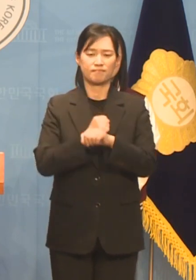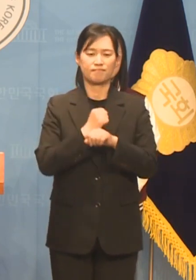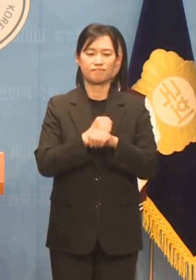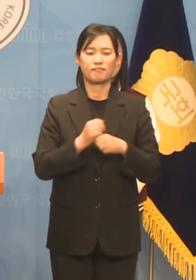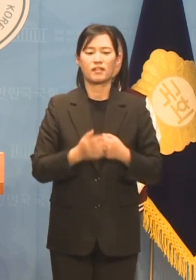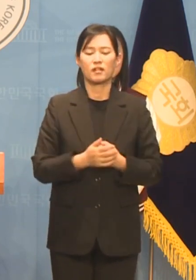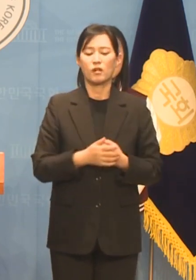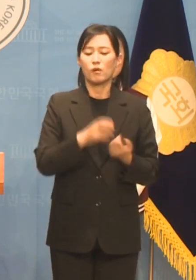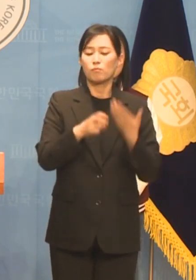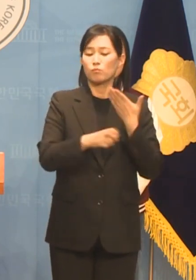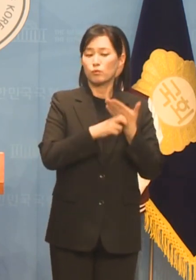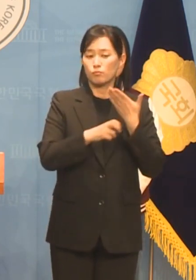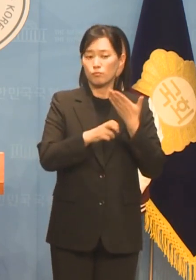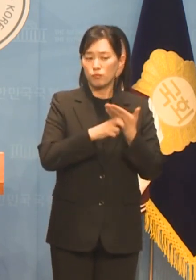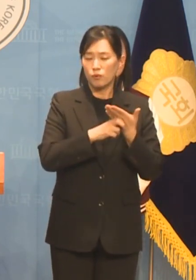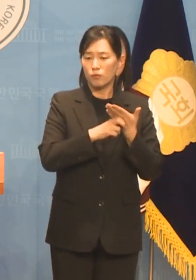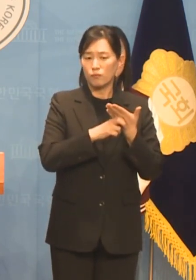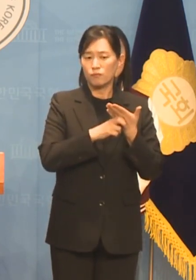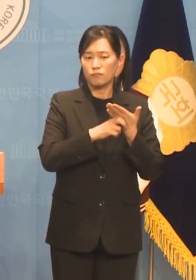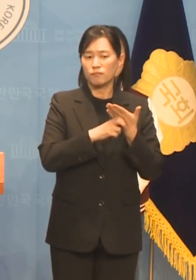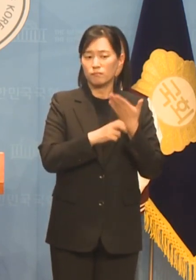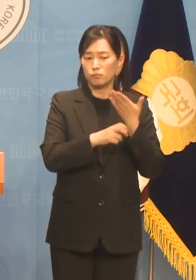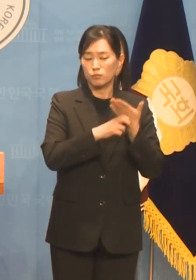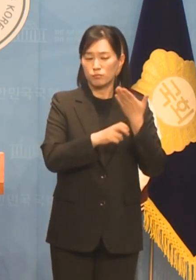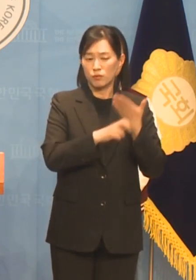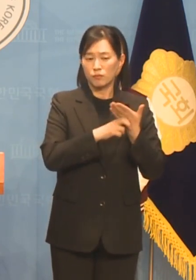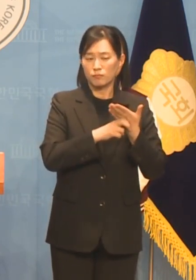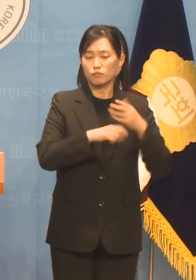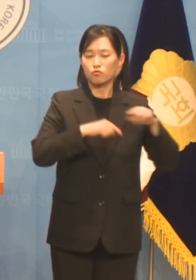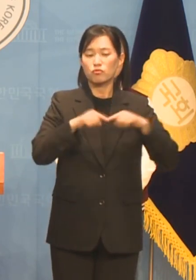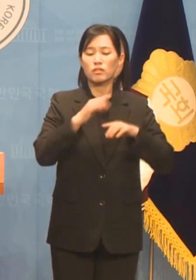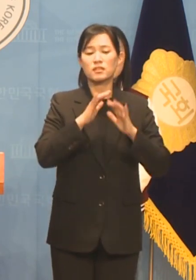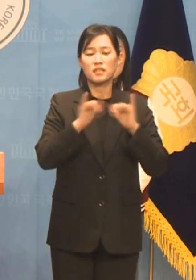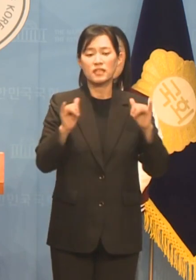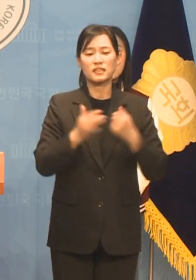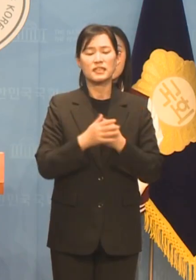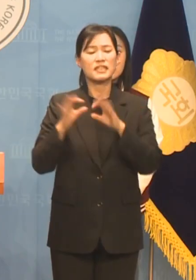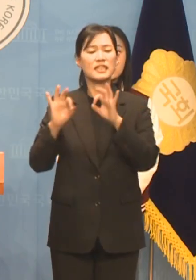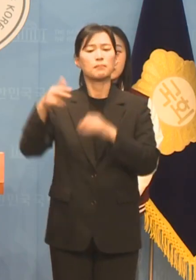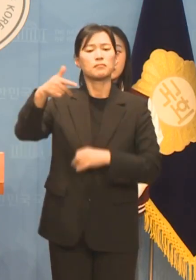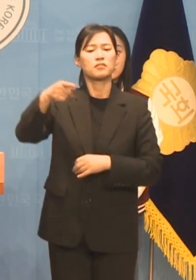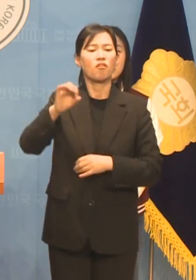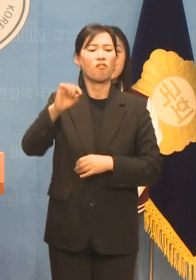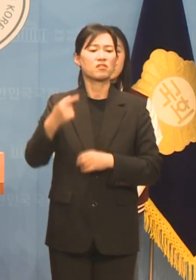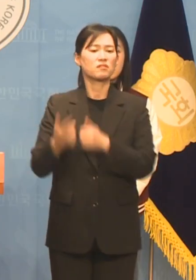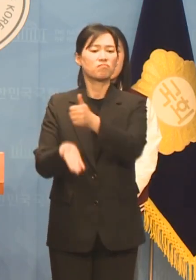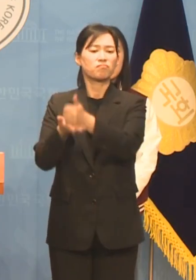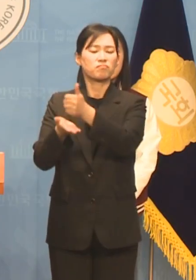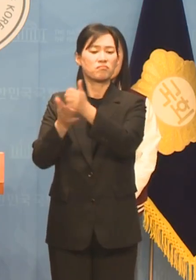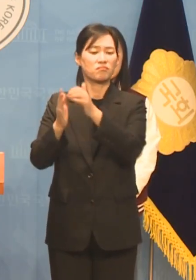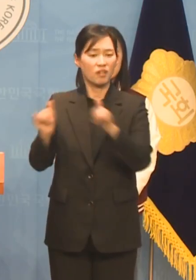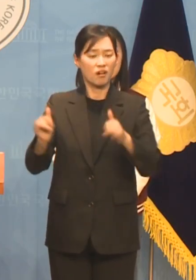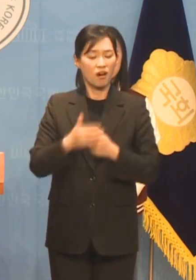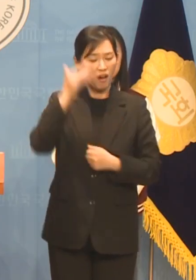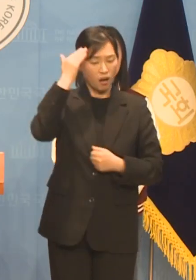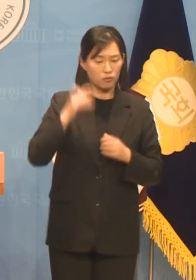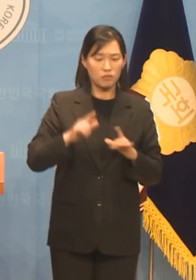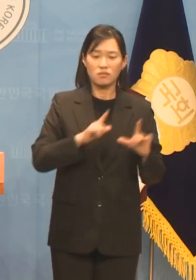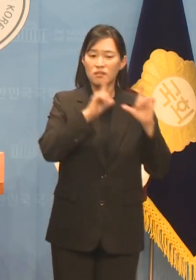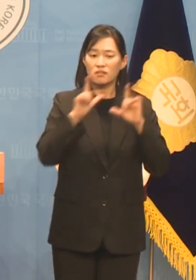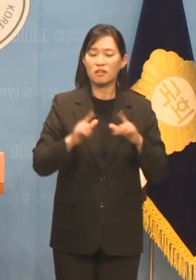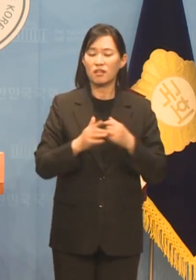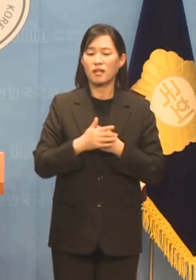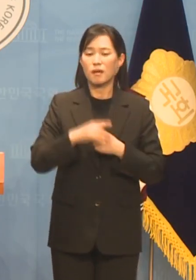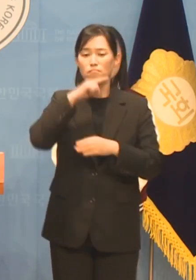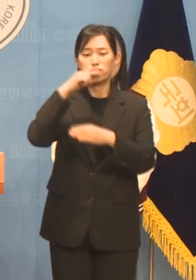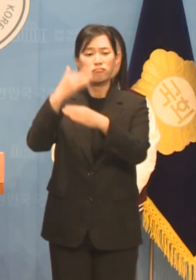집회 주최자는 김정은 환영위원회 위원장이었습니다. 어떻게 21세기 자유민주주의 대한민국에 살면서 전체주의